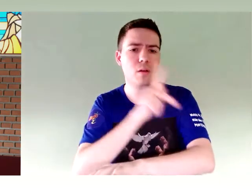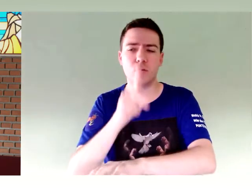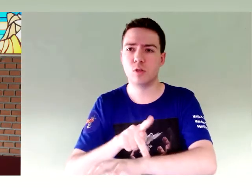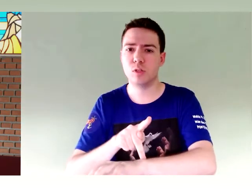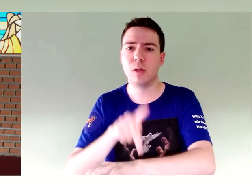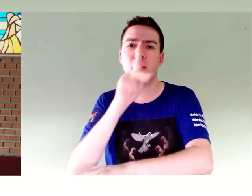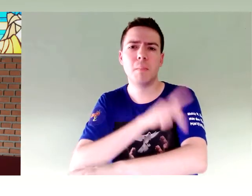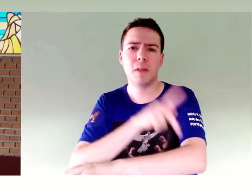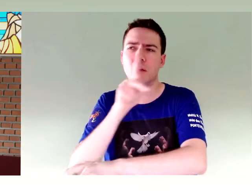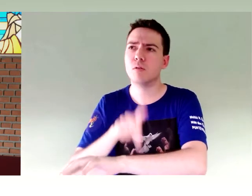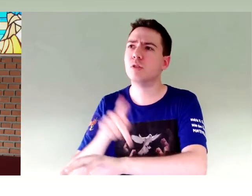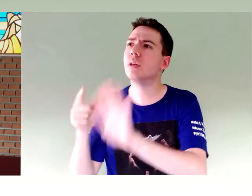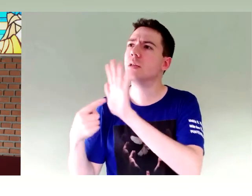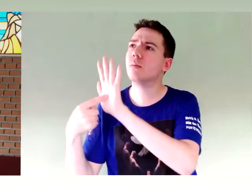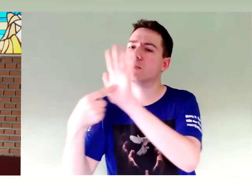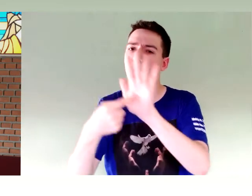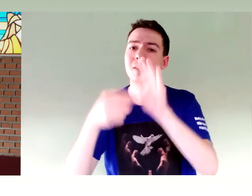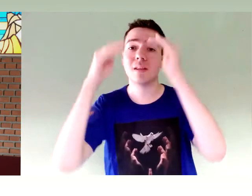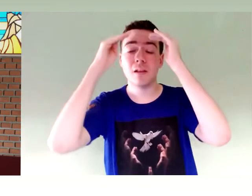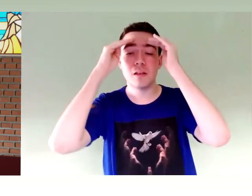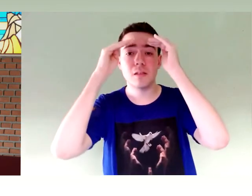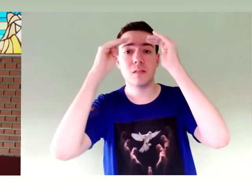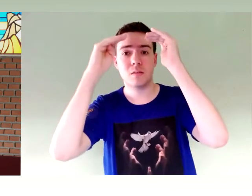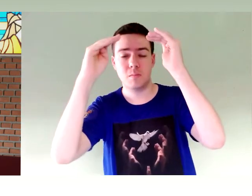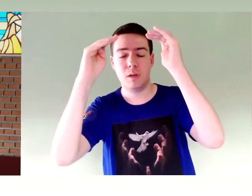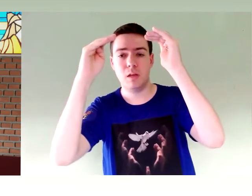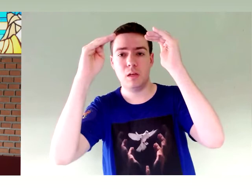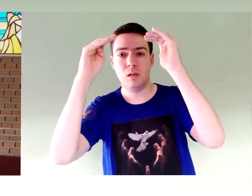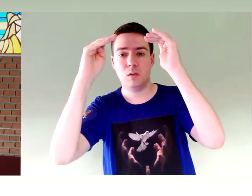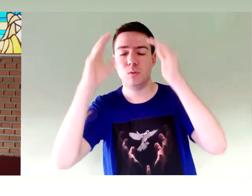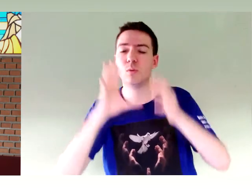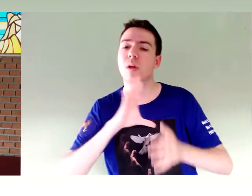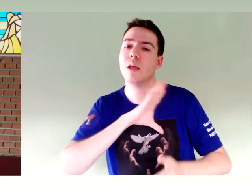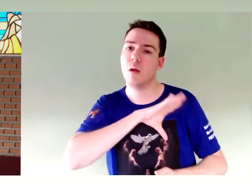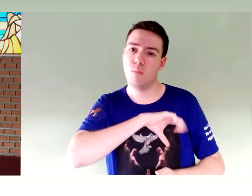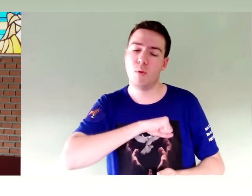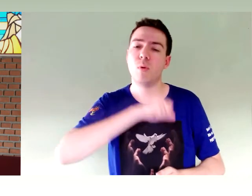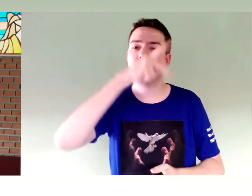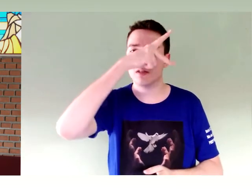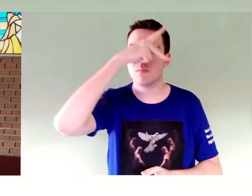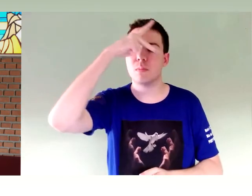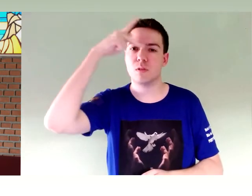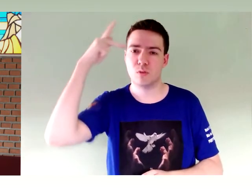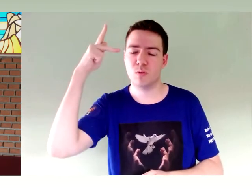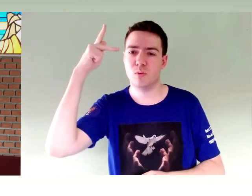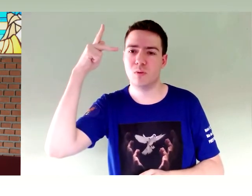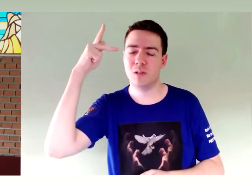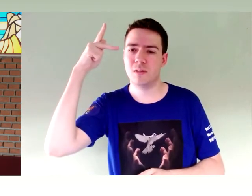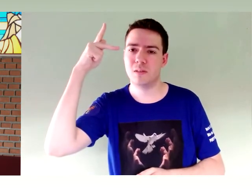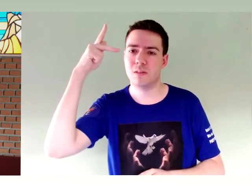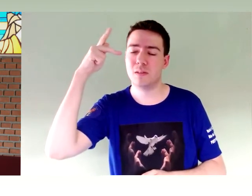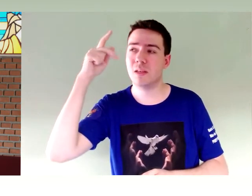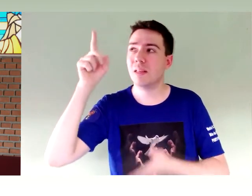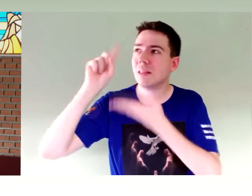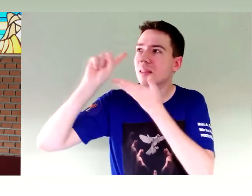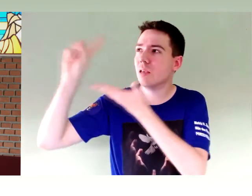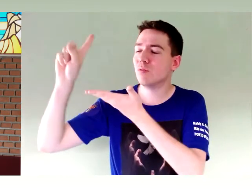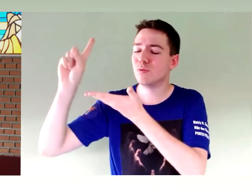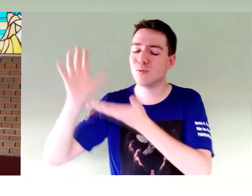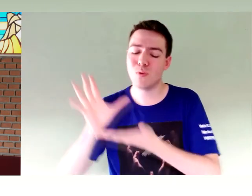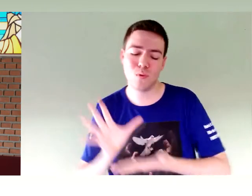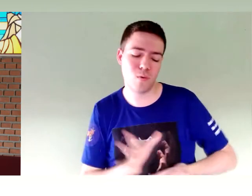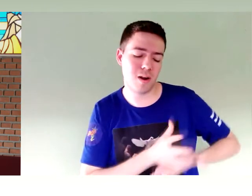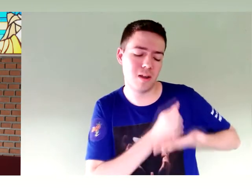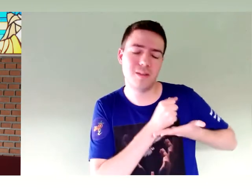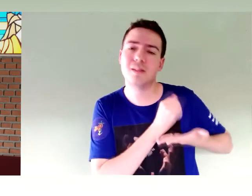que manifesta o modo respeitoso, o modo amoroso com que Deus conquista o